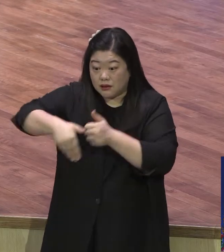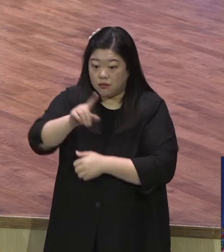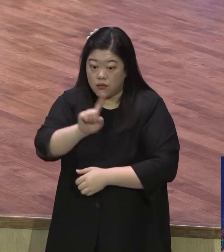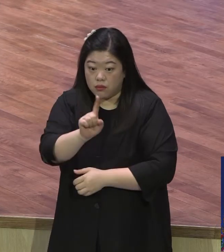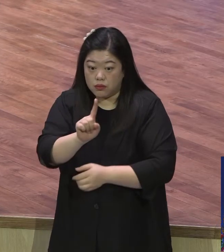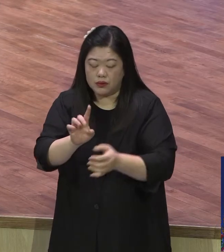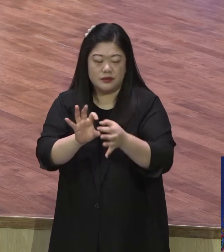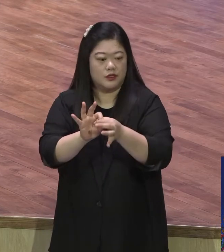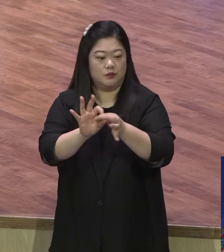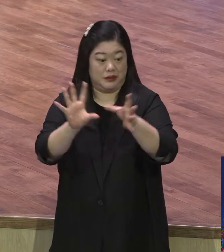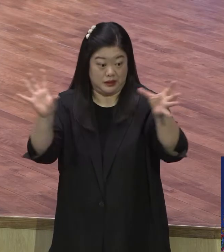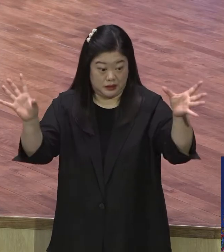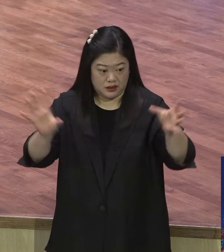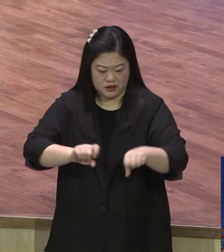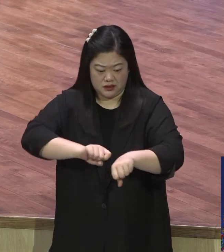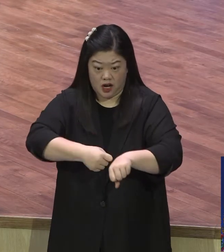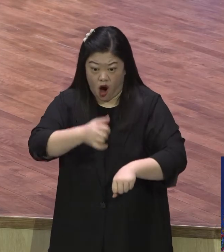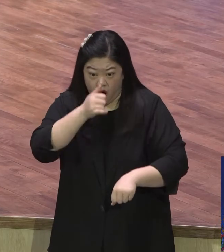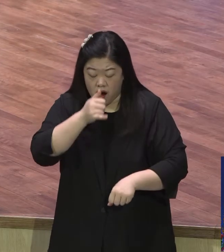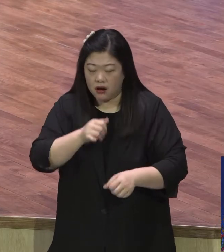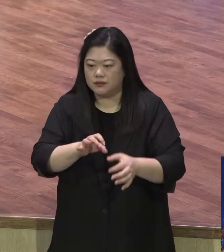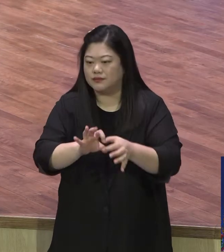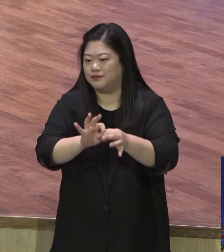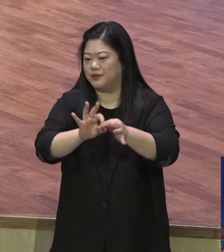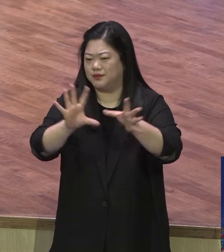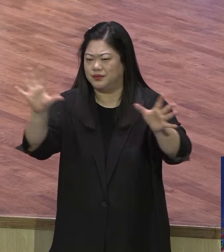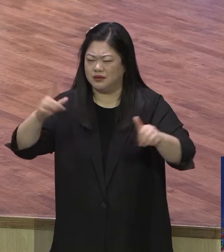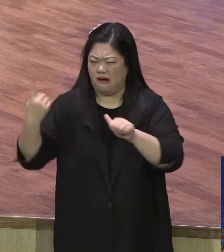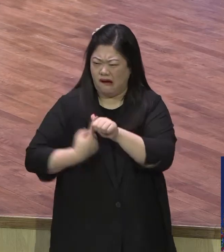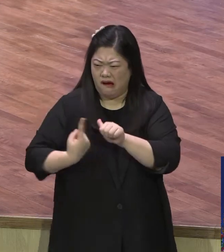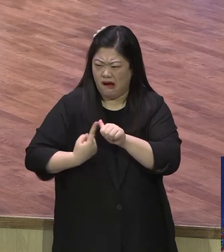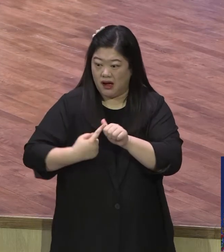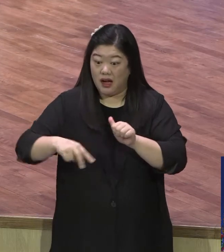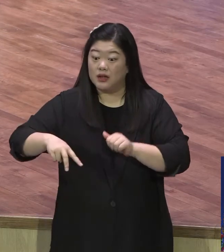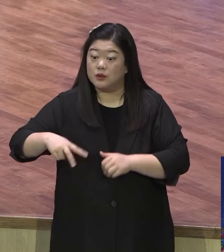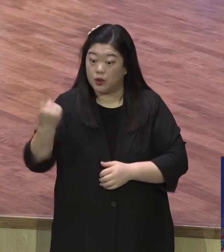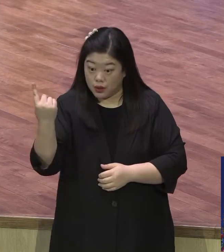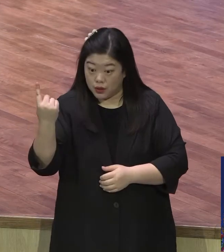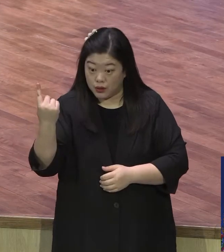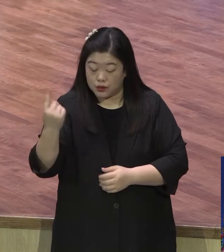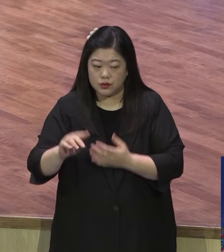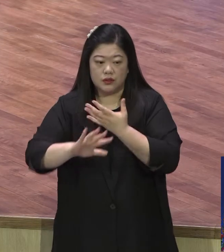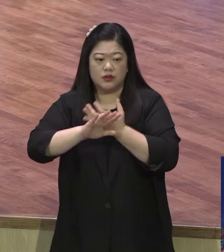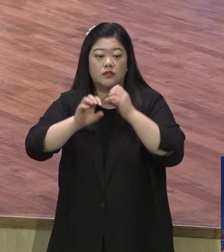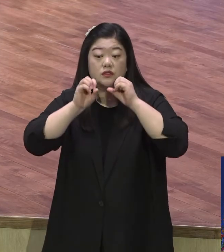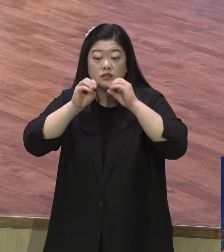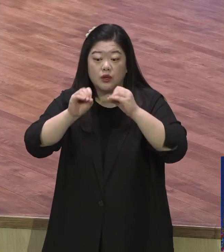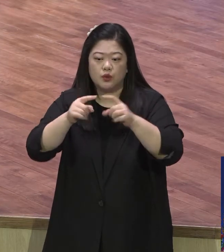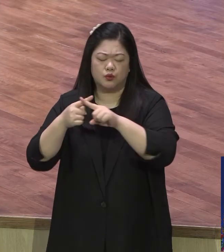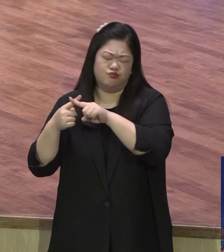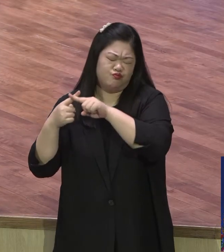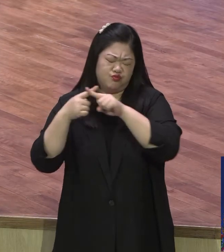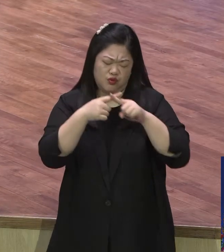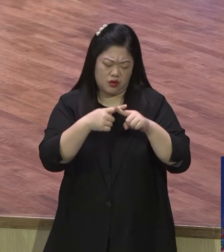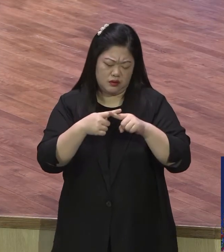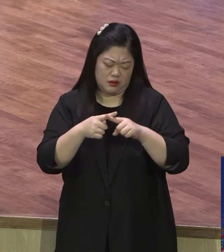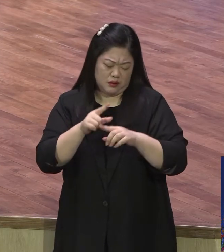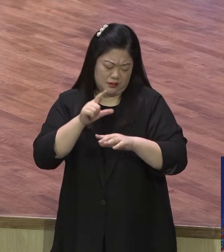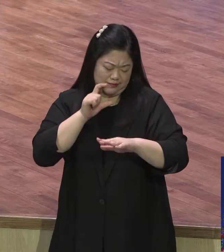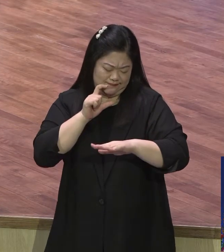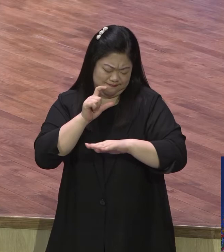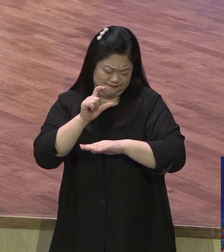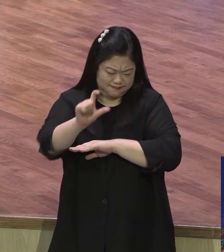재앙 속에서도 어떤 핍박 속에서도 성교는 지속돼야 된다 지속돼야